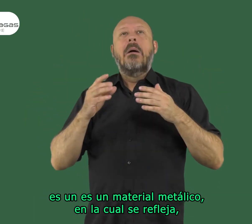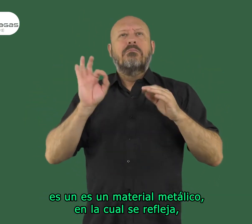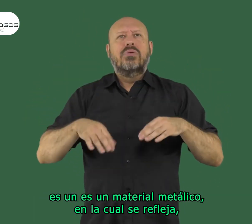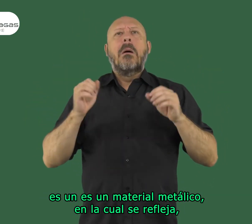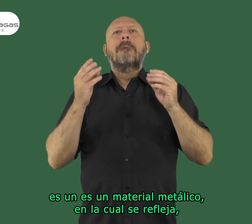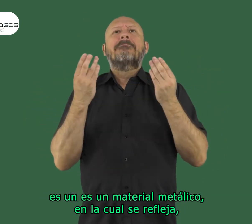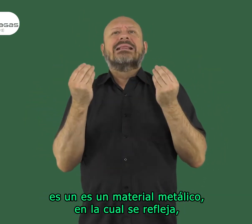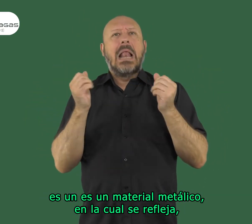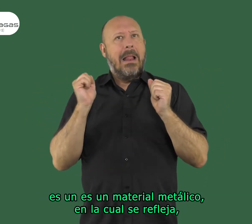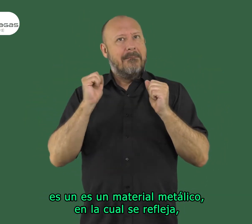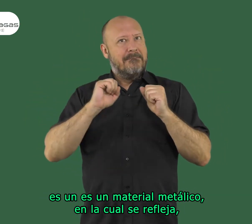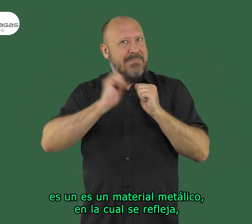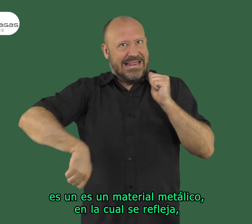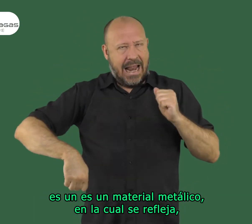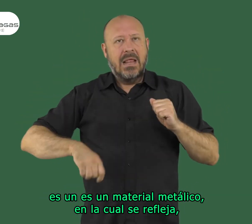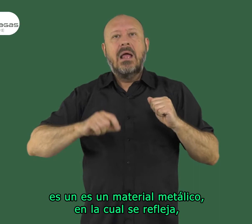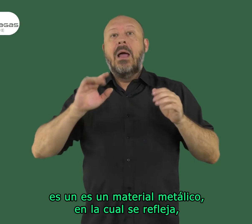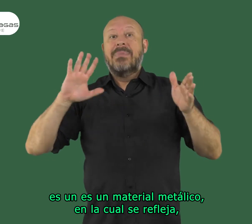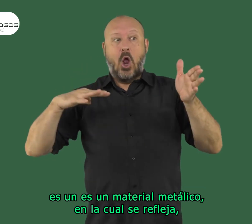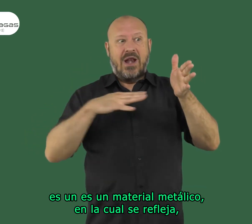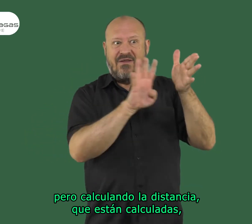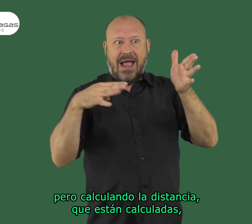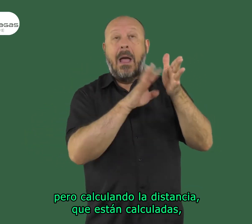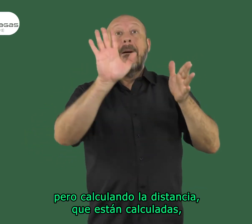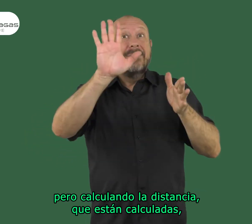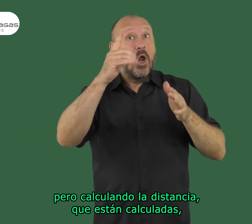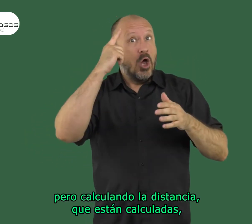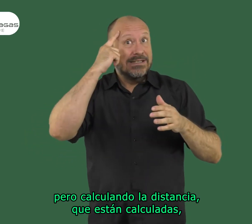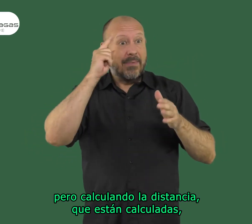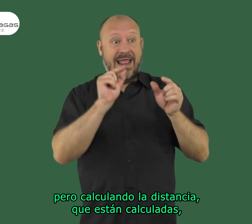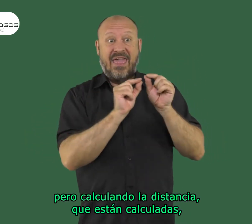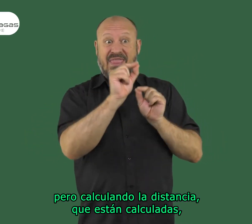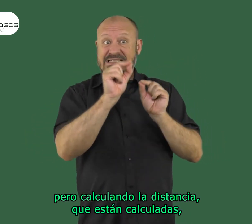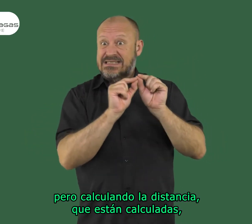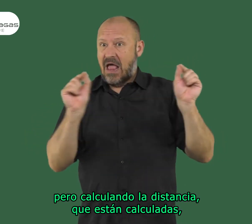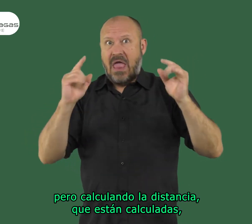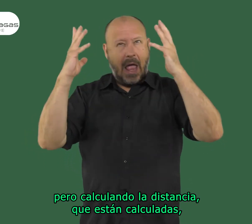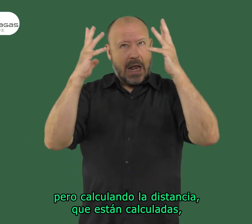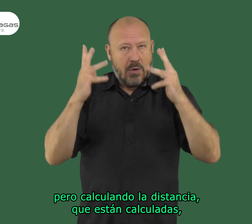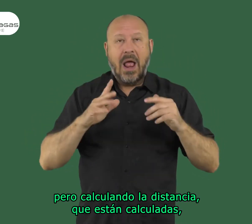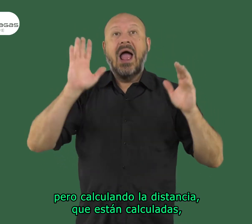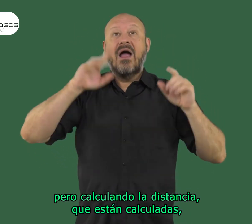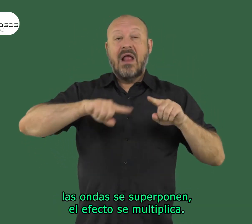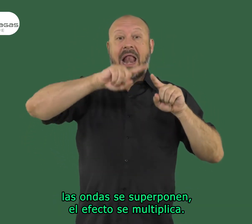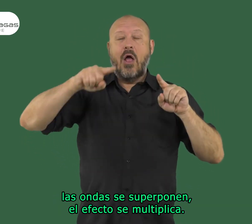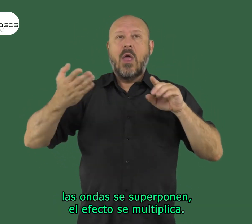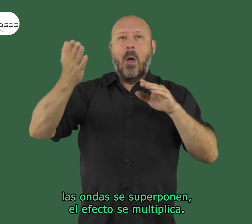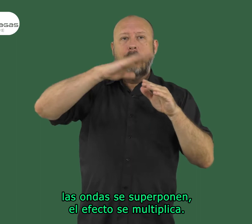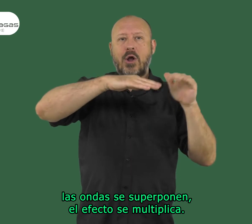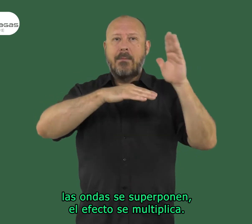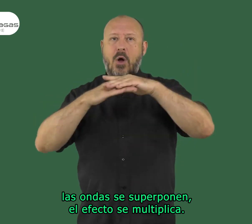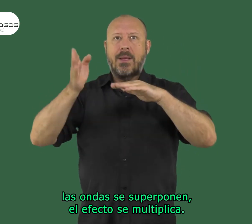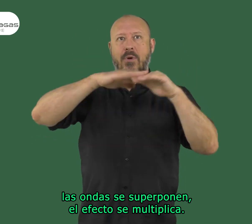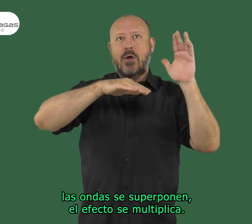material metálico en la cual se refleja, pero calculando la distancia que están calculadas, las ondas